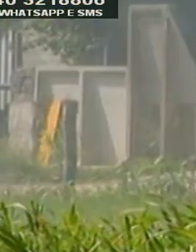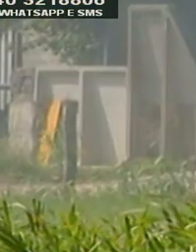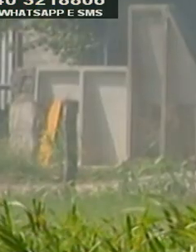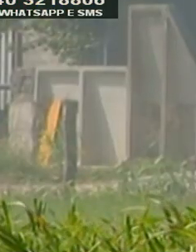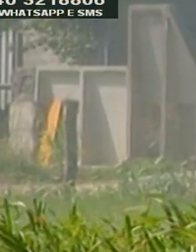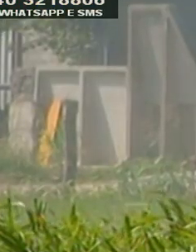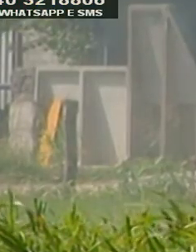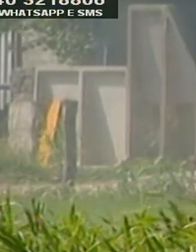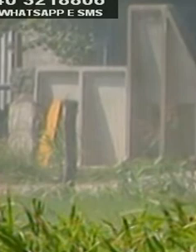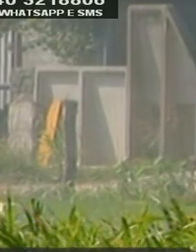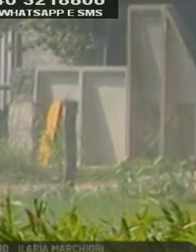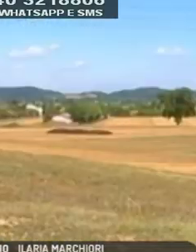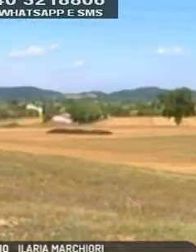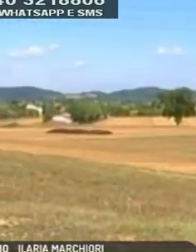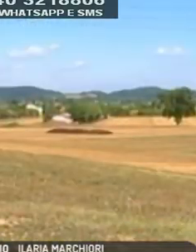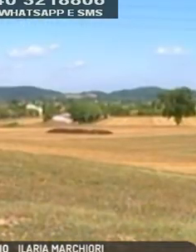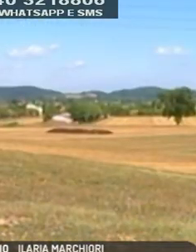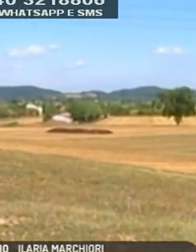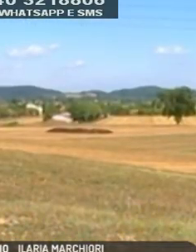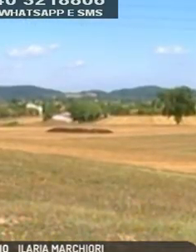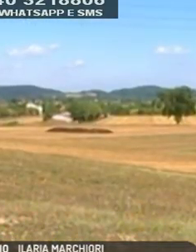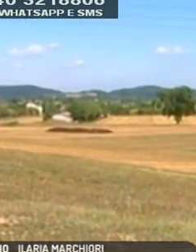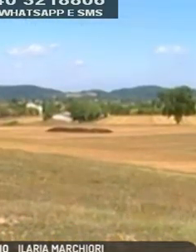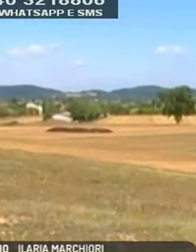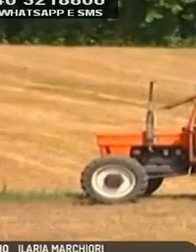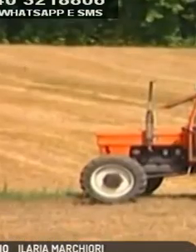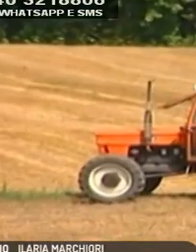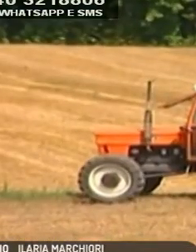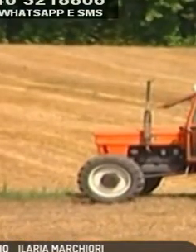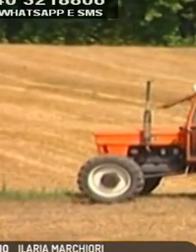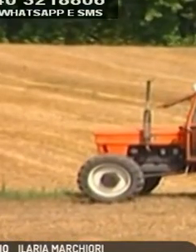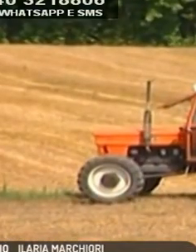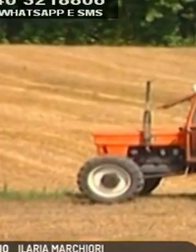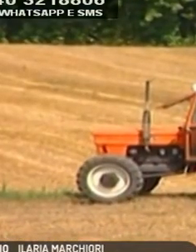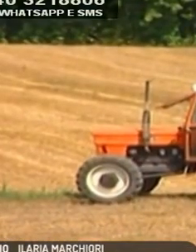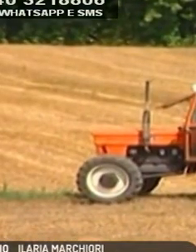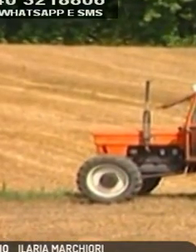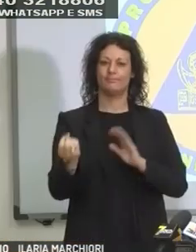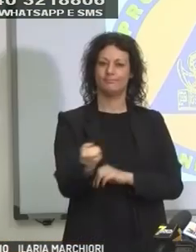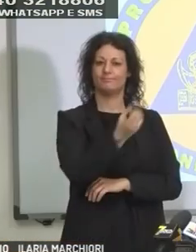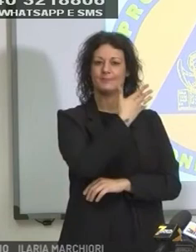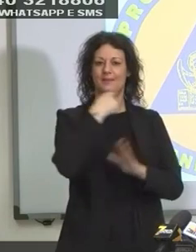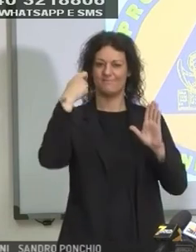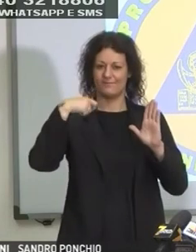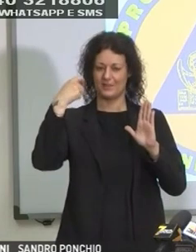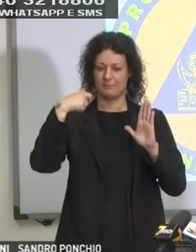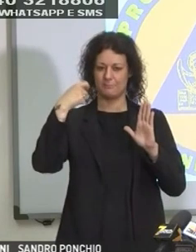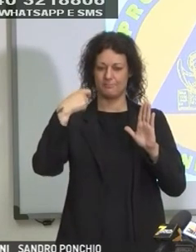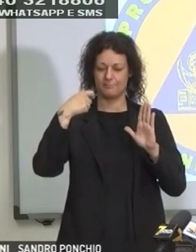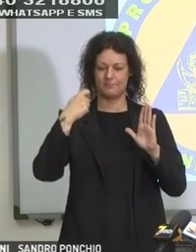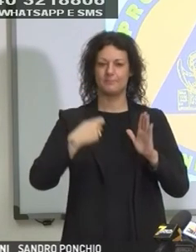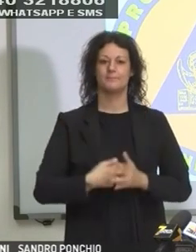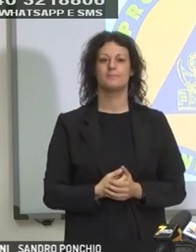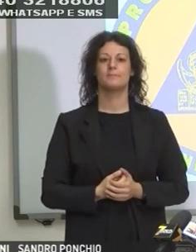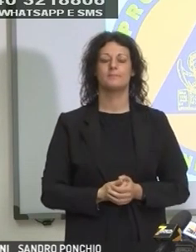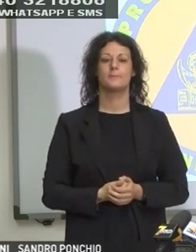di rilancio nel settore dell'agroalimentare e della pesca, duramente colpiti durante il lockdown. Sono stati illustrati dall'assessore regionale